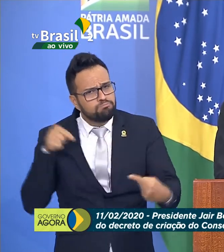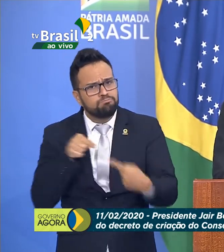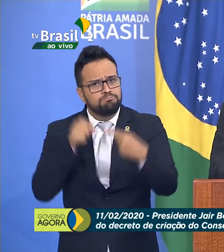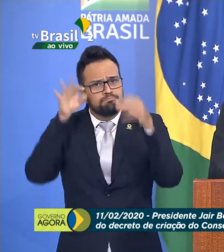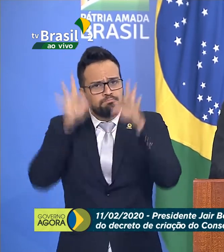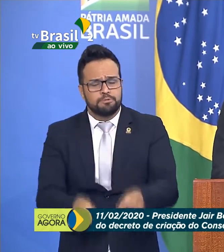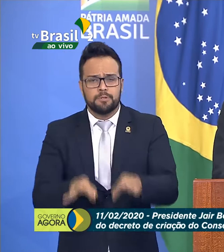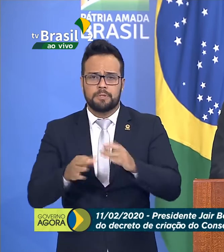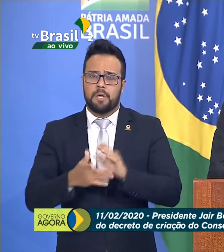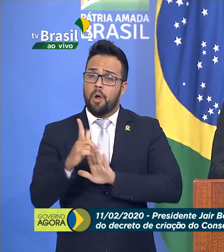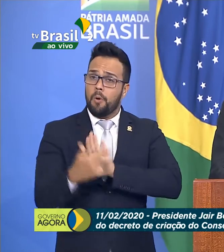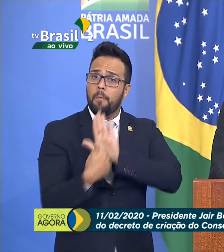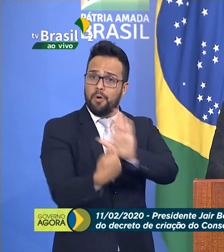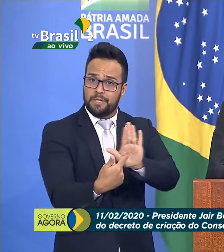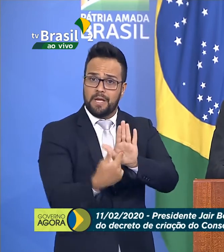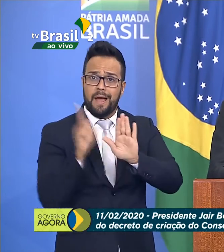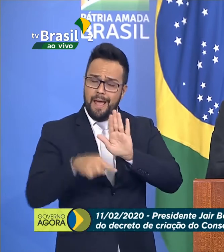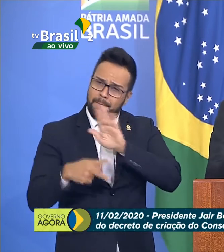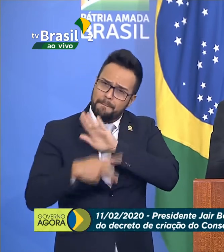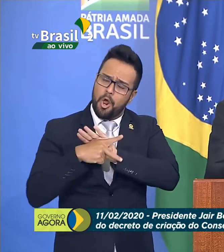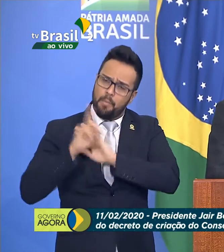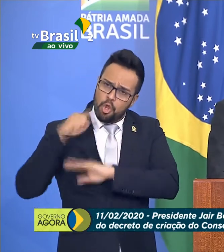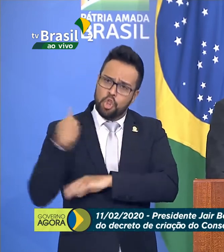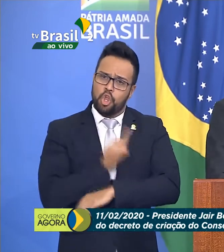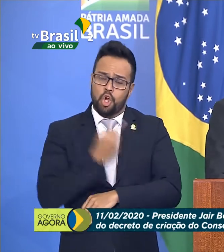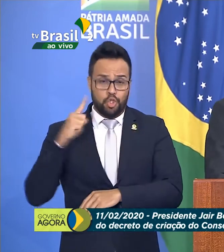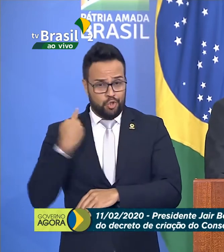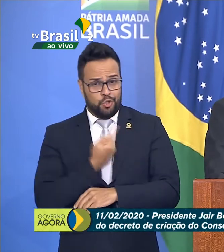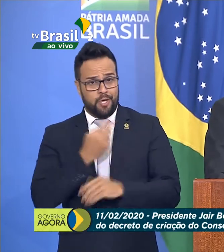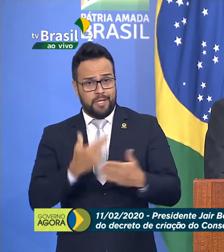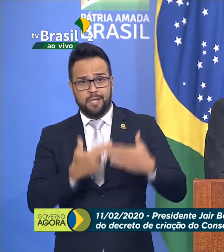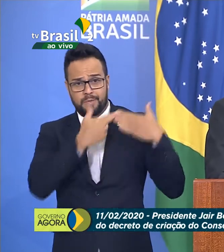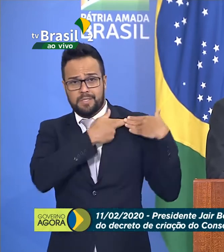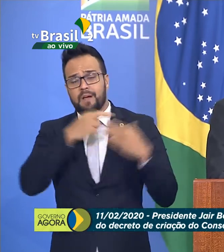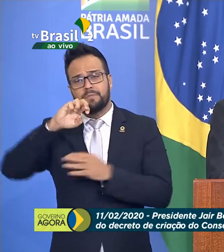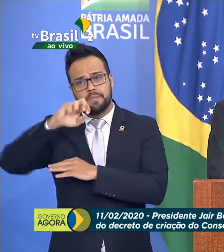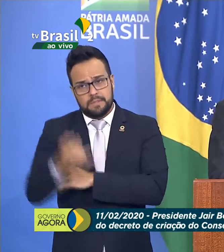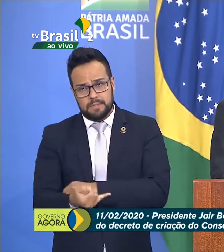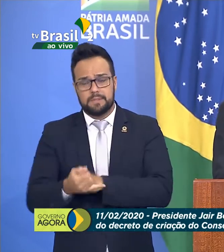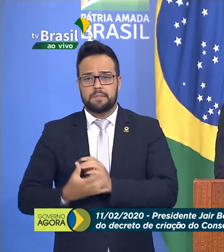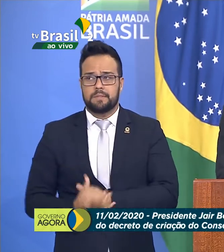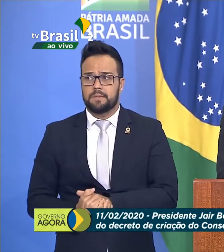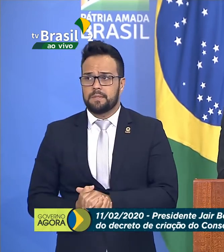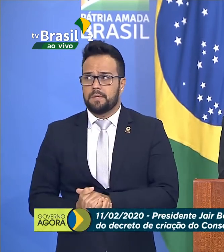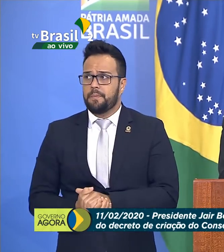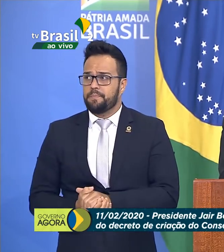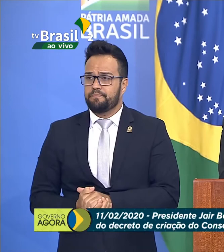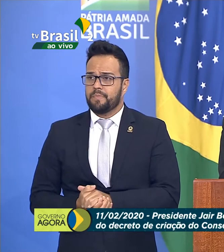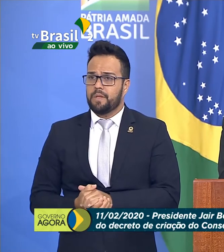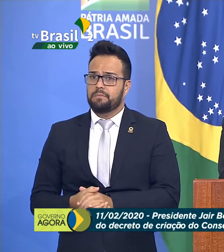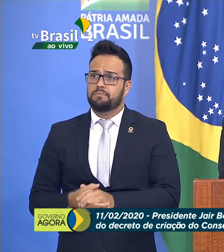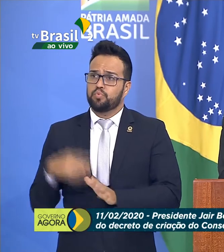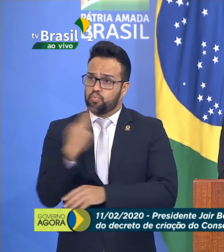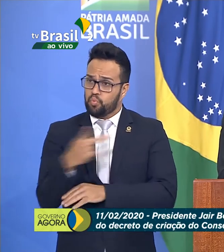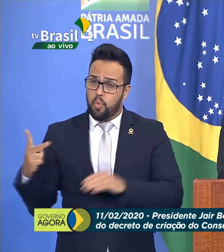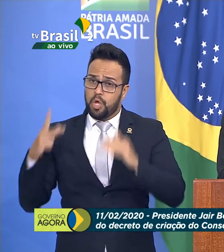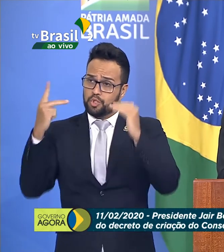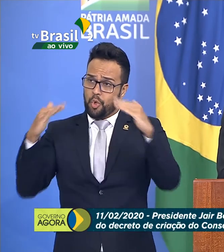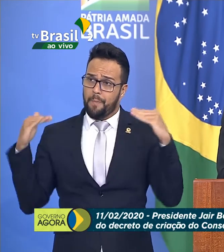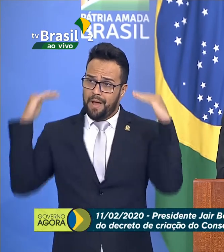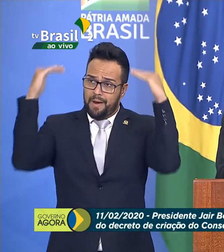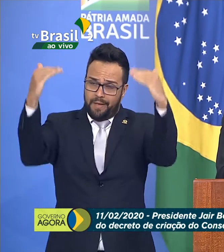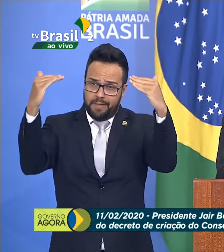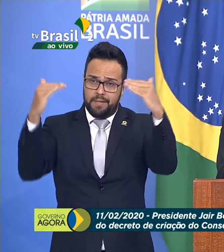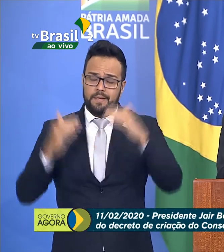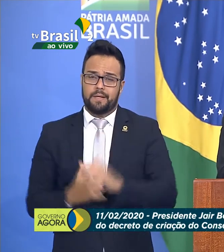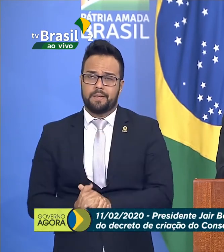possam mostrar que ela é nossa, que nós somos responsáveis pela sua soberania, é